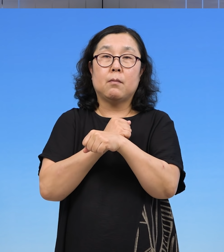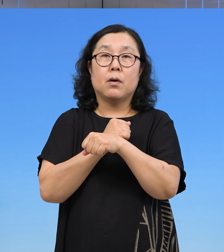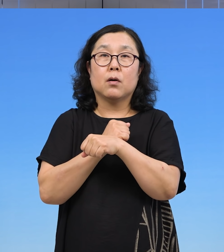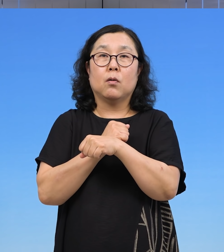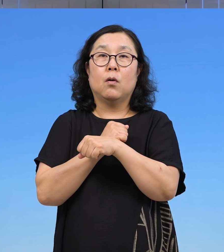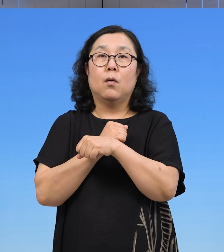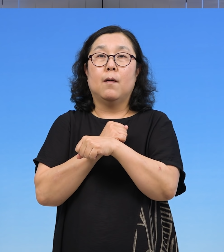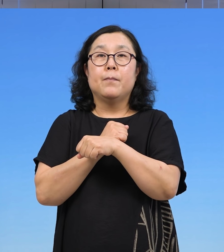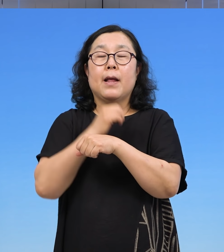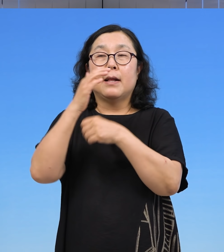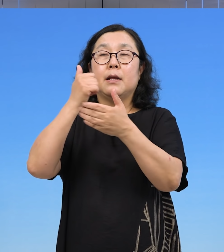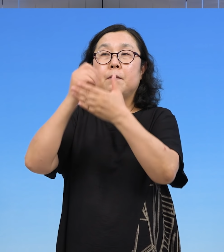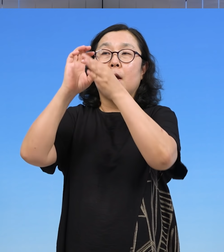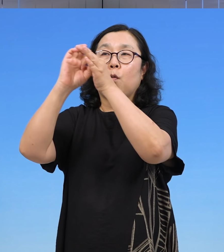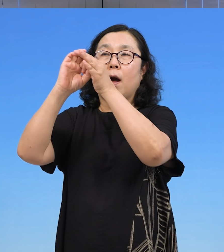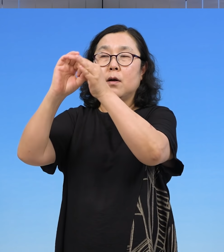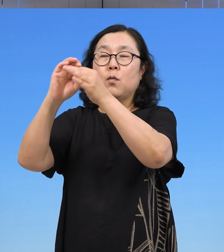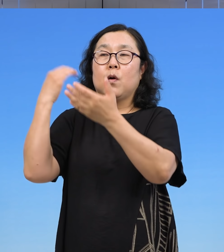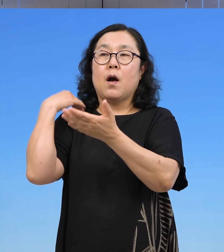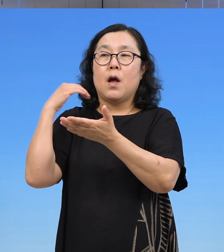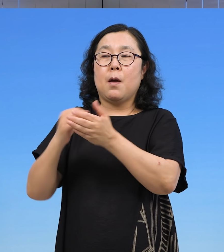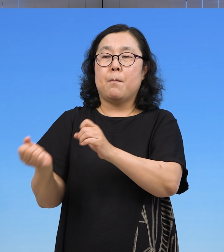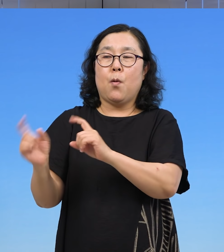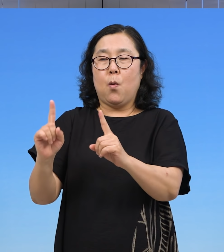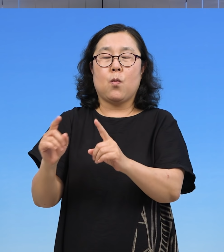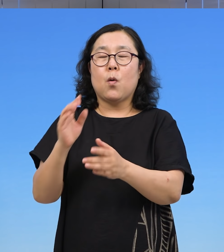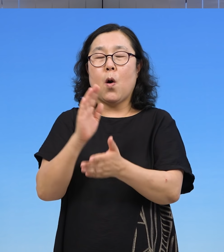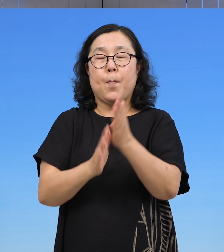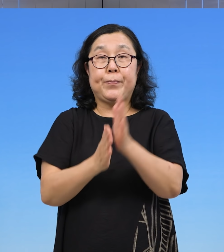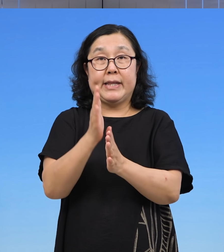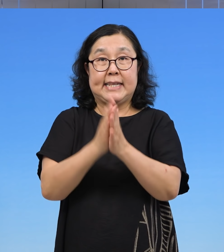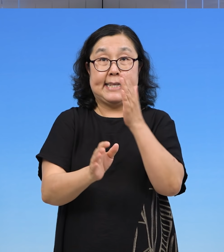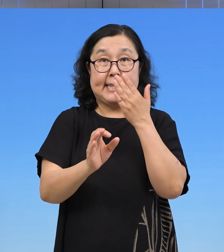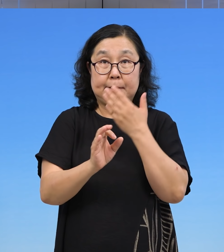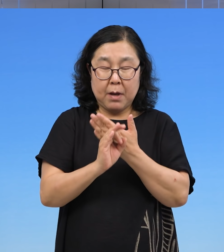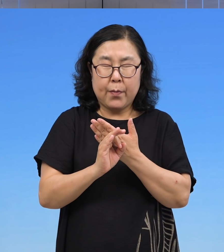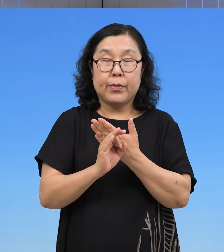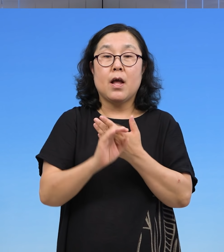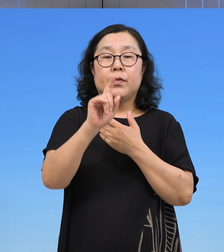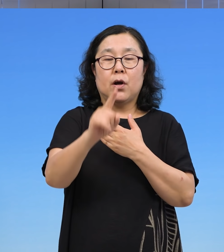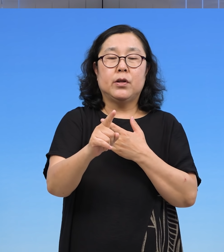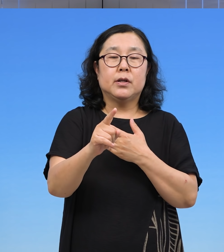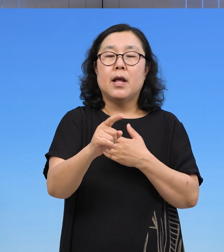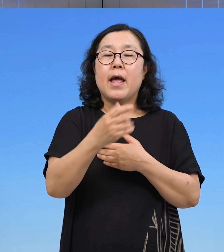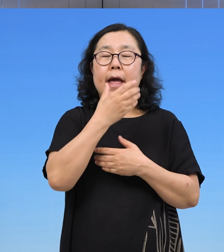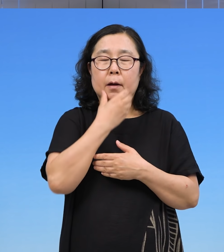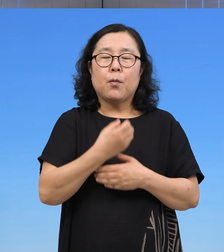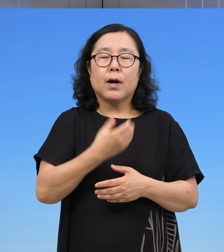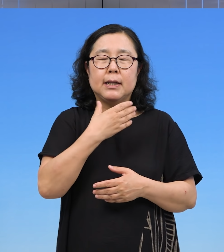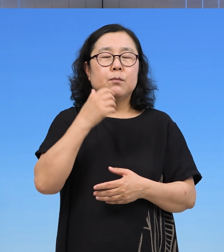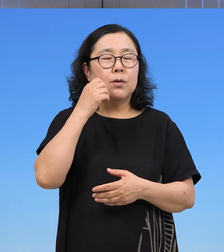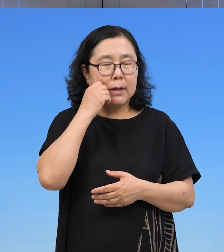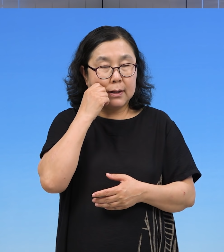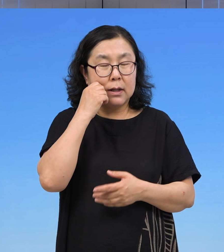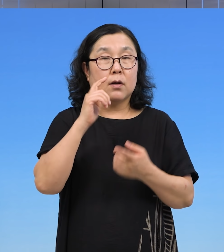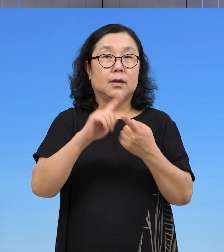않고는 네가 절대로 행복할 수가 없어 이걸 가르쳐 주시는 사건이라는 것입니다